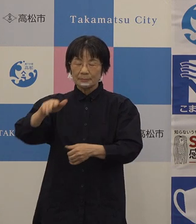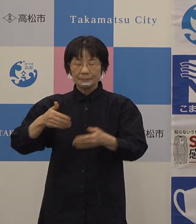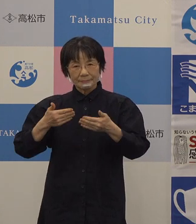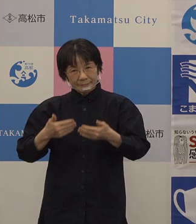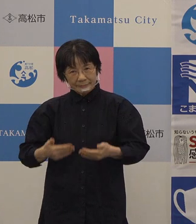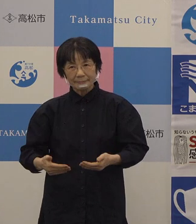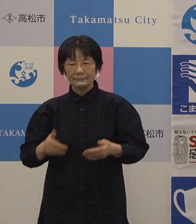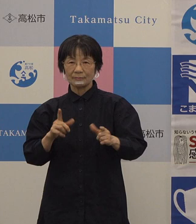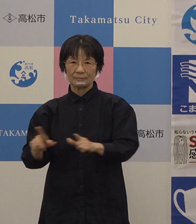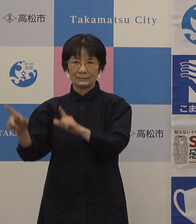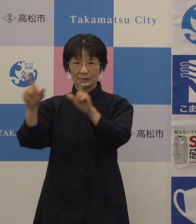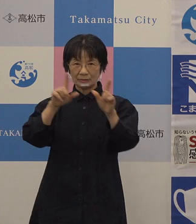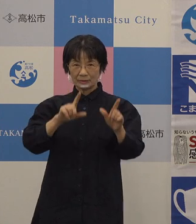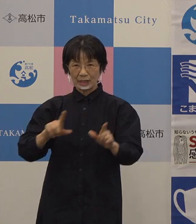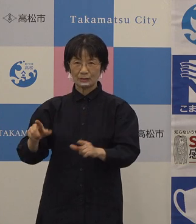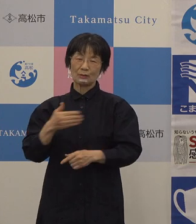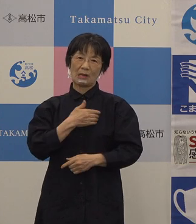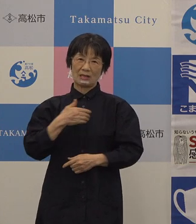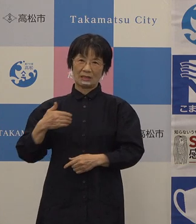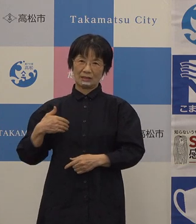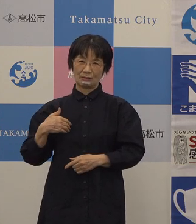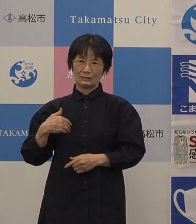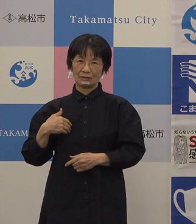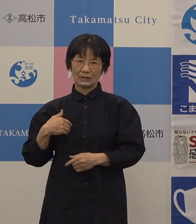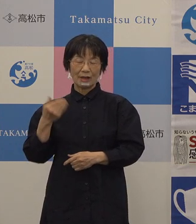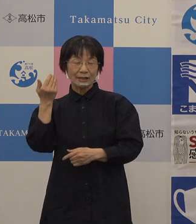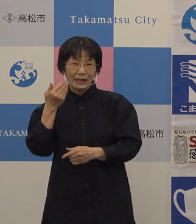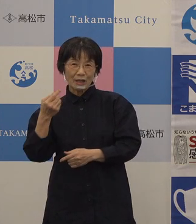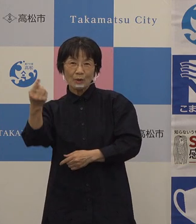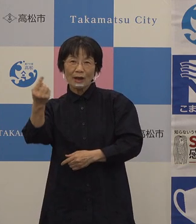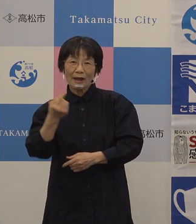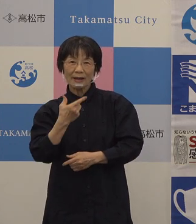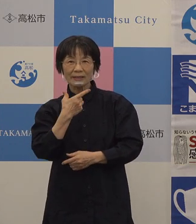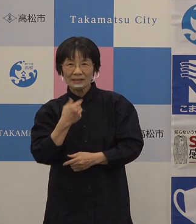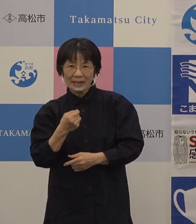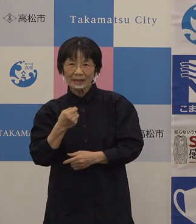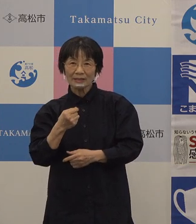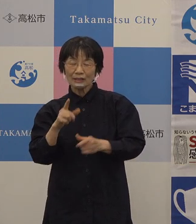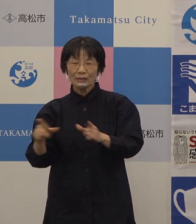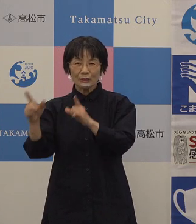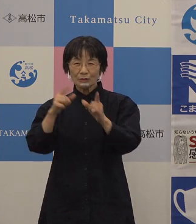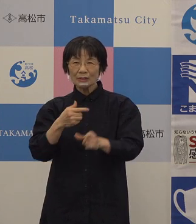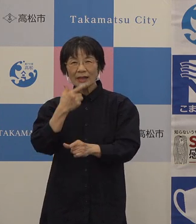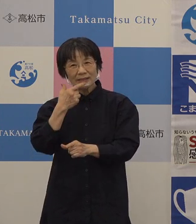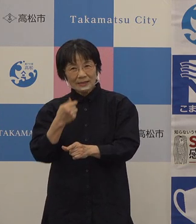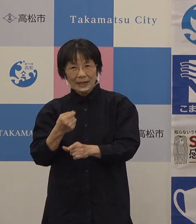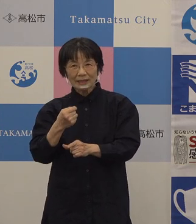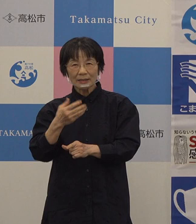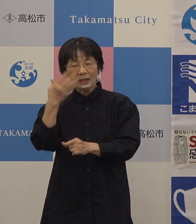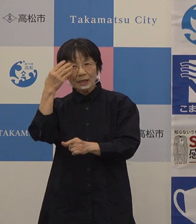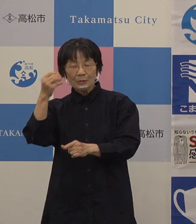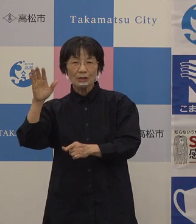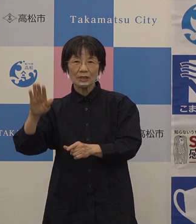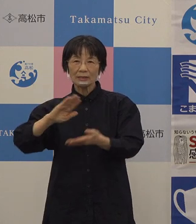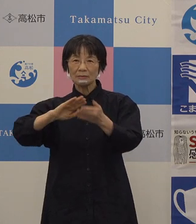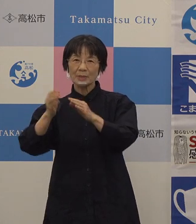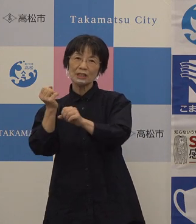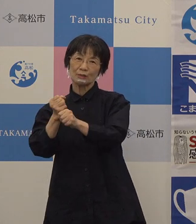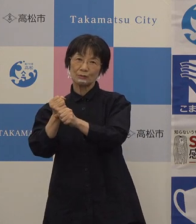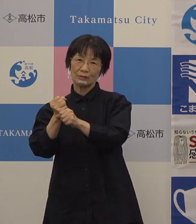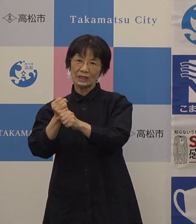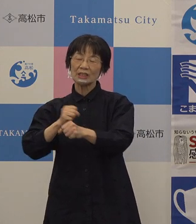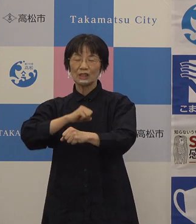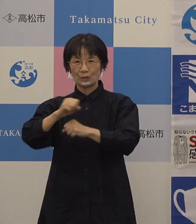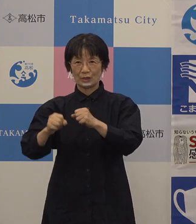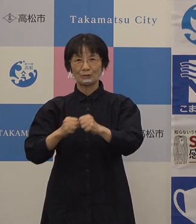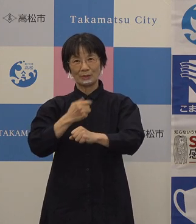らすことができ、また誰もが暮らしたい、訪れたいと思えるような魅力あるまちづくりに引き続き取り組んでまいりたいと存